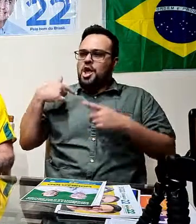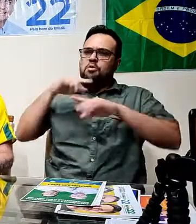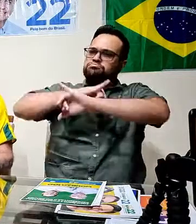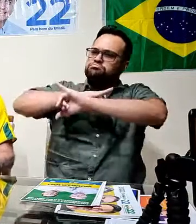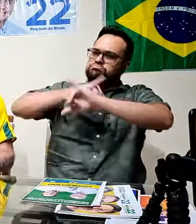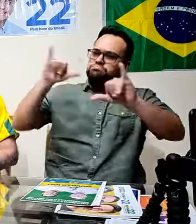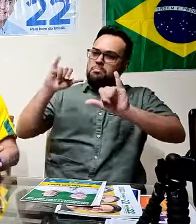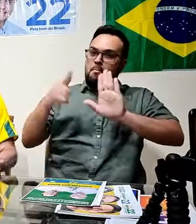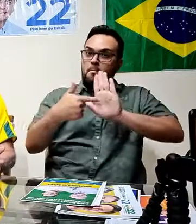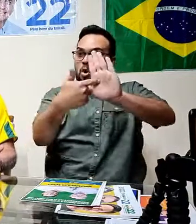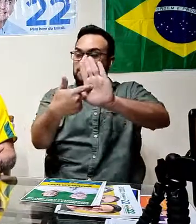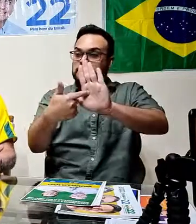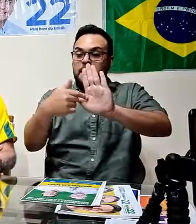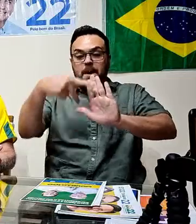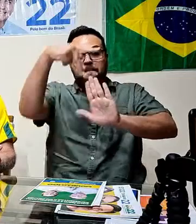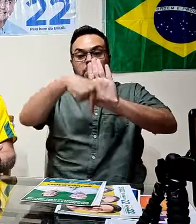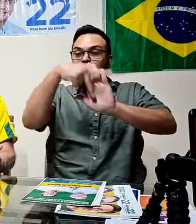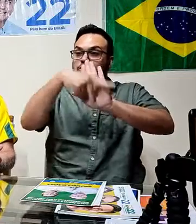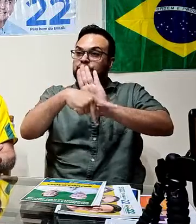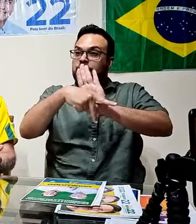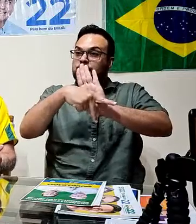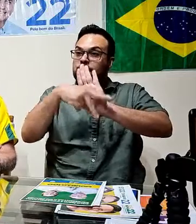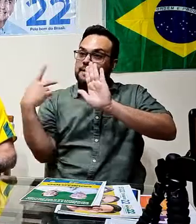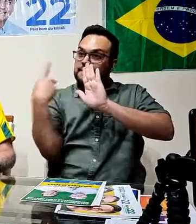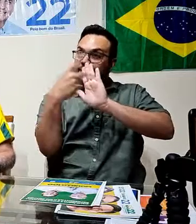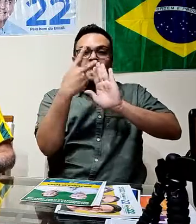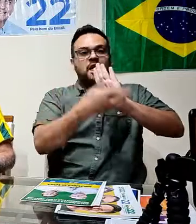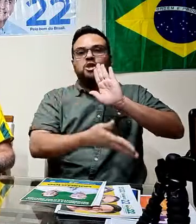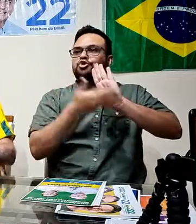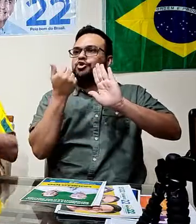para imediatamente, menos de uma hora, ele retirou o projeto.